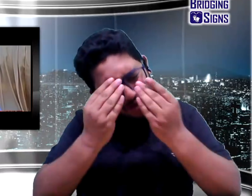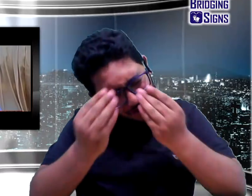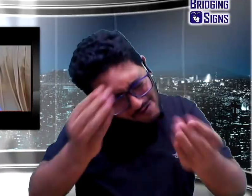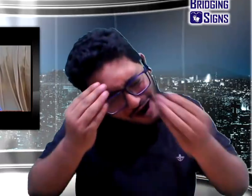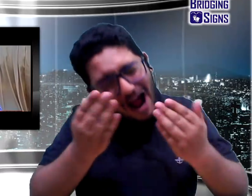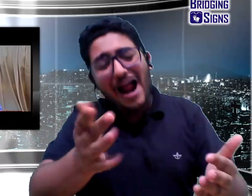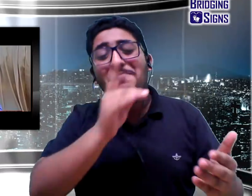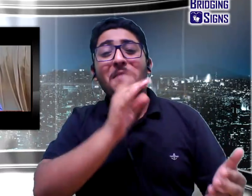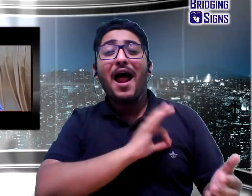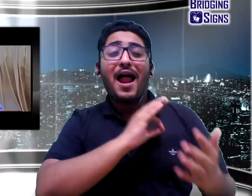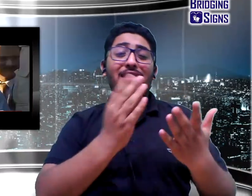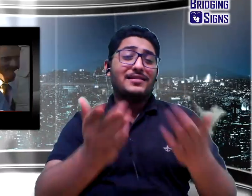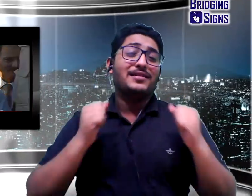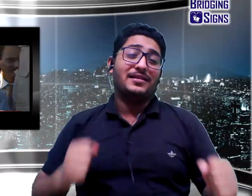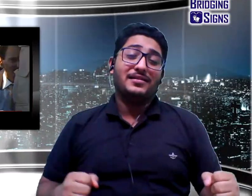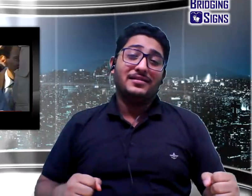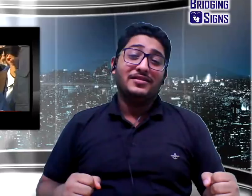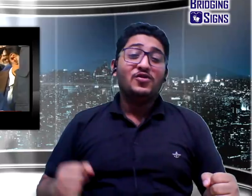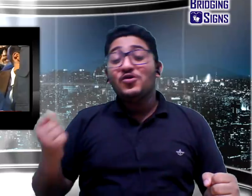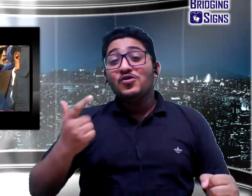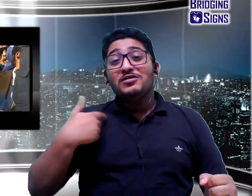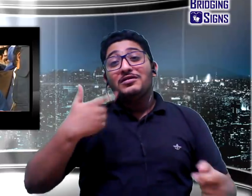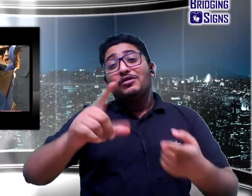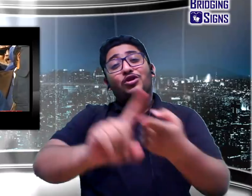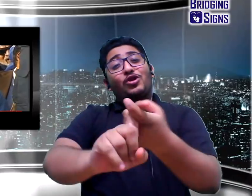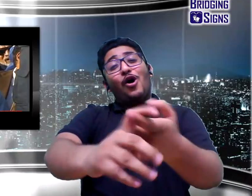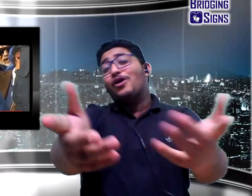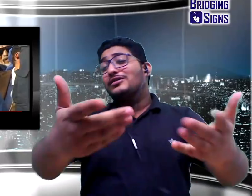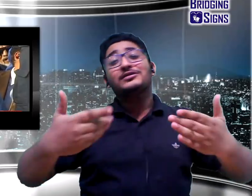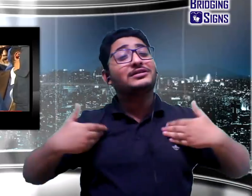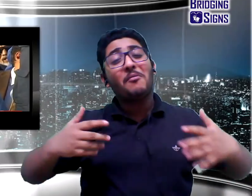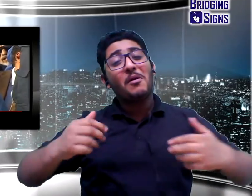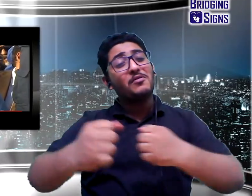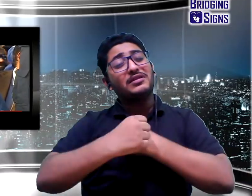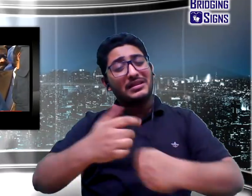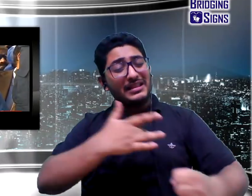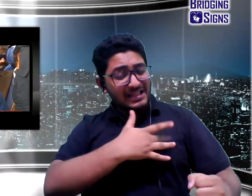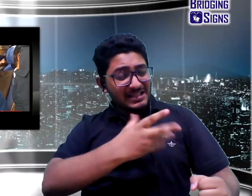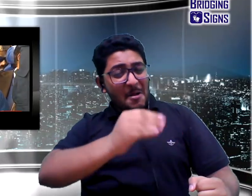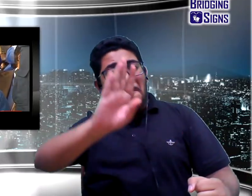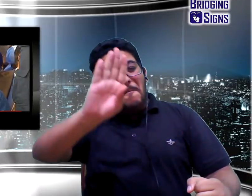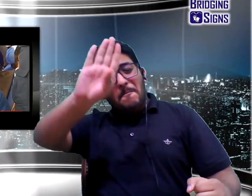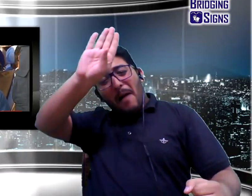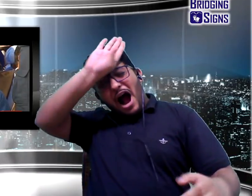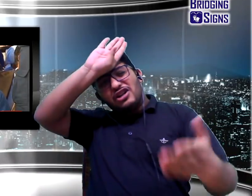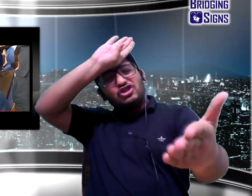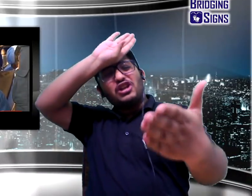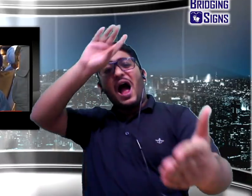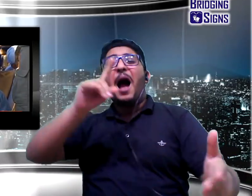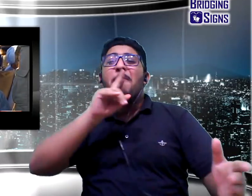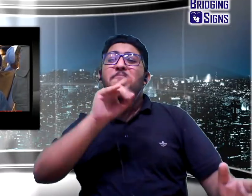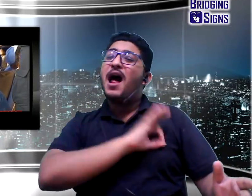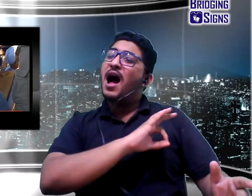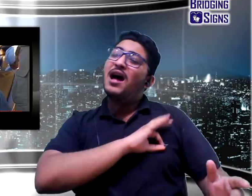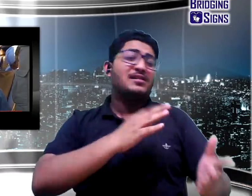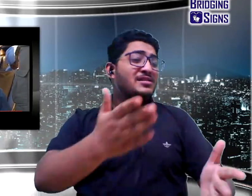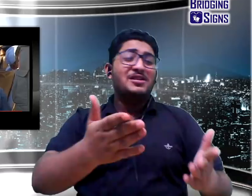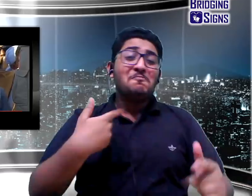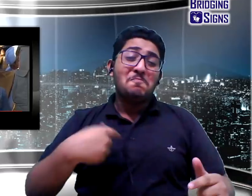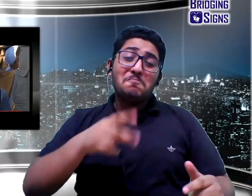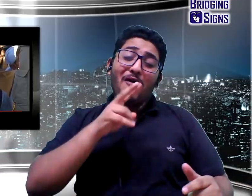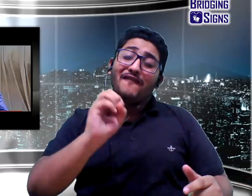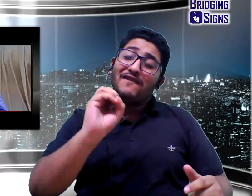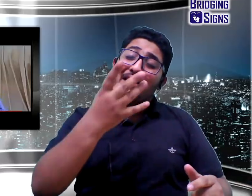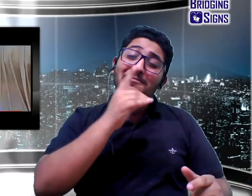लेके आया हां, महंगिया यारा सोनिया खाना दिल दिया शहनशाह खान इमराना, तेरी